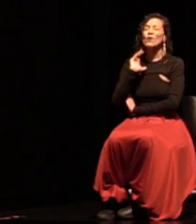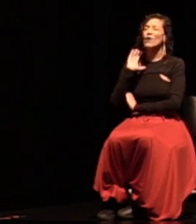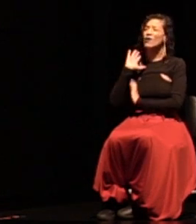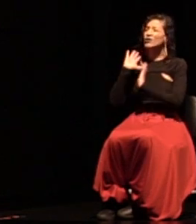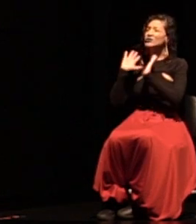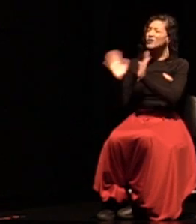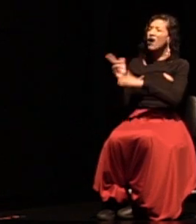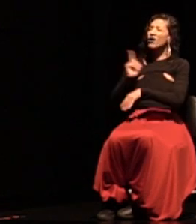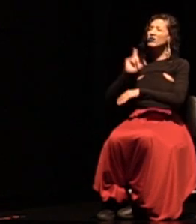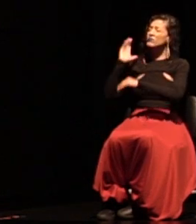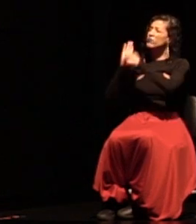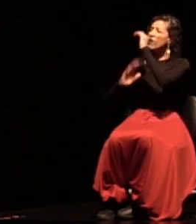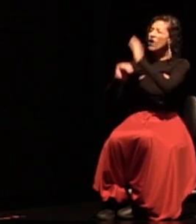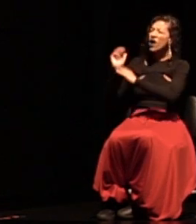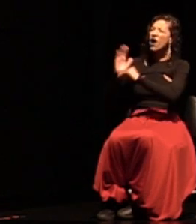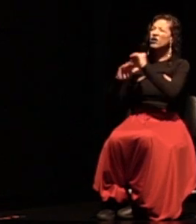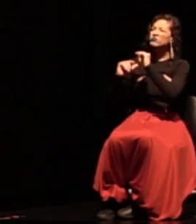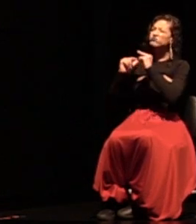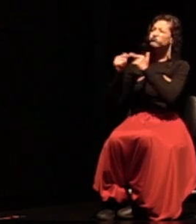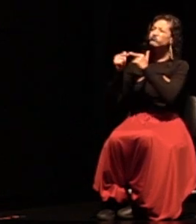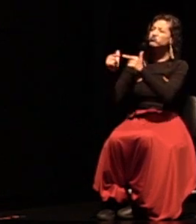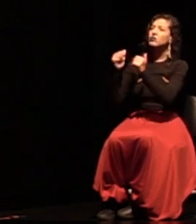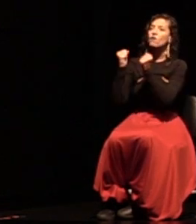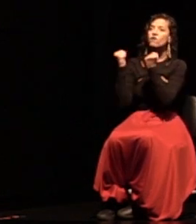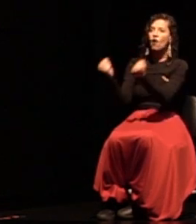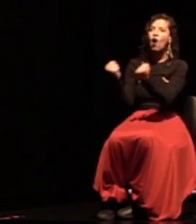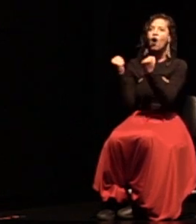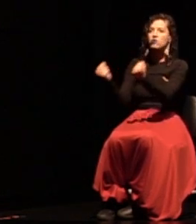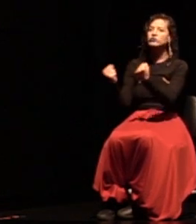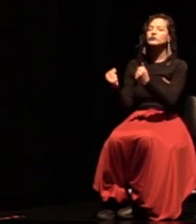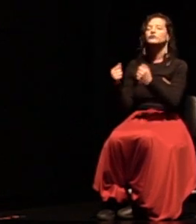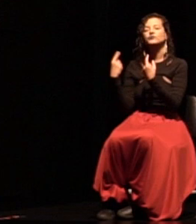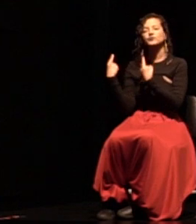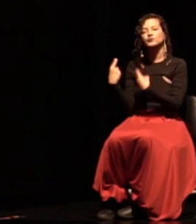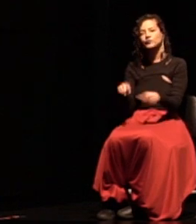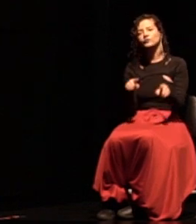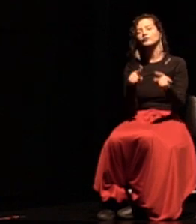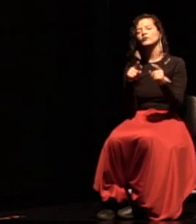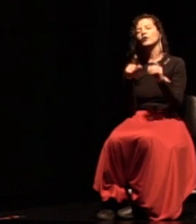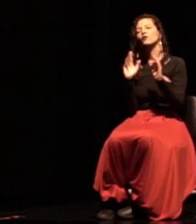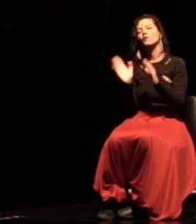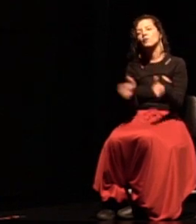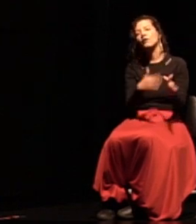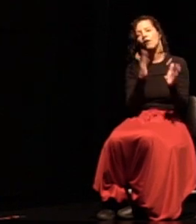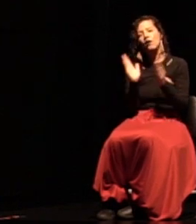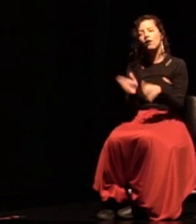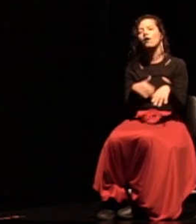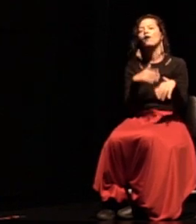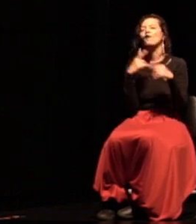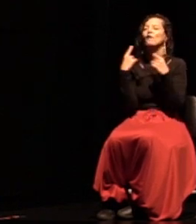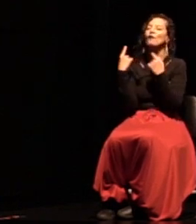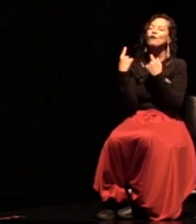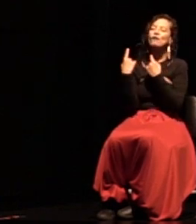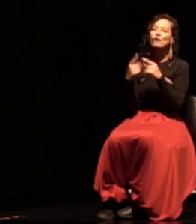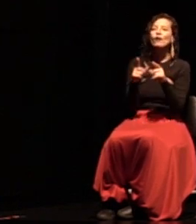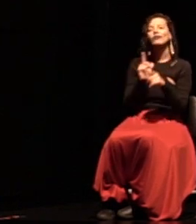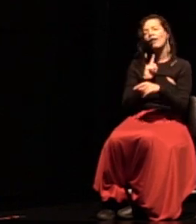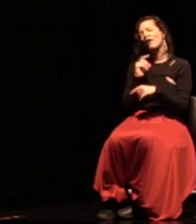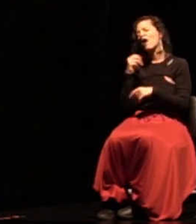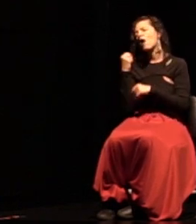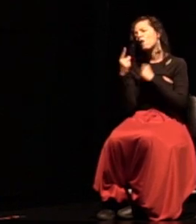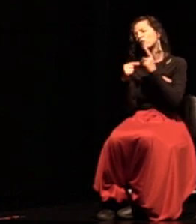ação política fortíssima, com Vanguarda Operária, com Brigata Rossa, com Erros e Acertos,